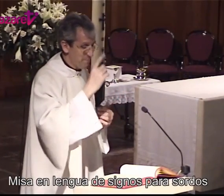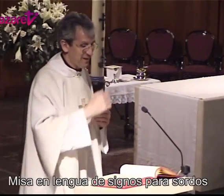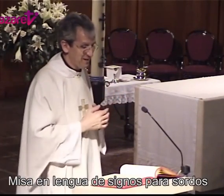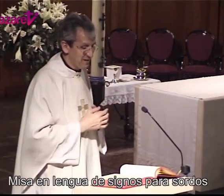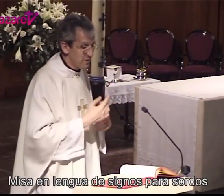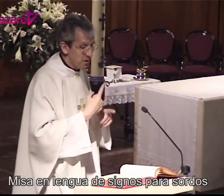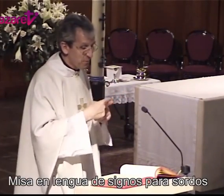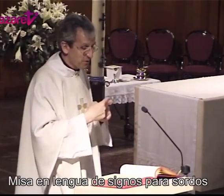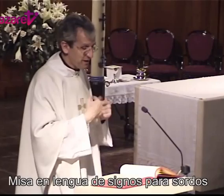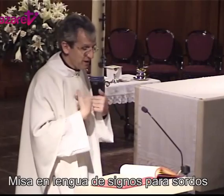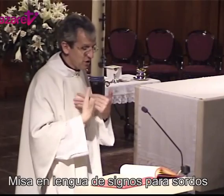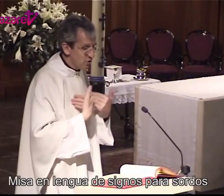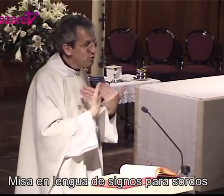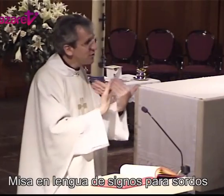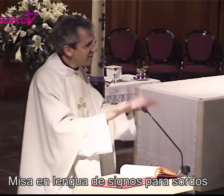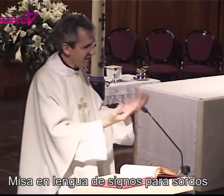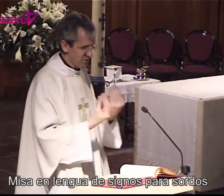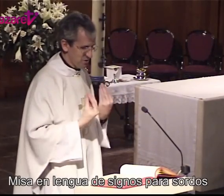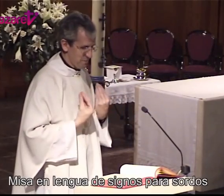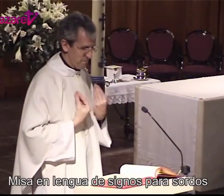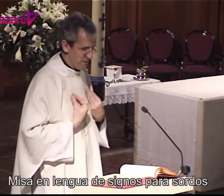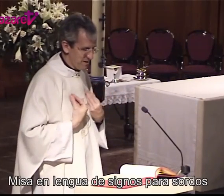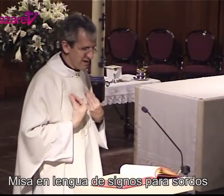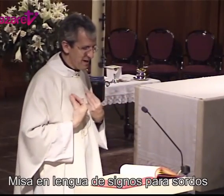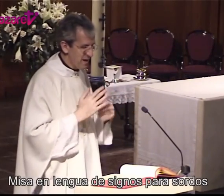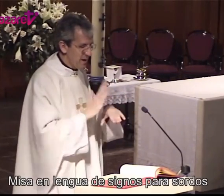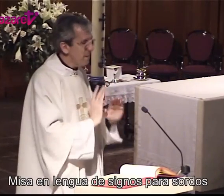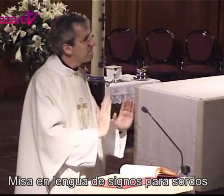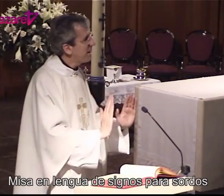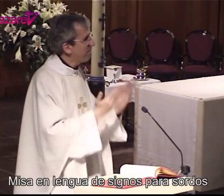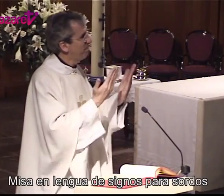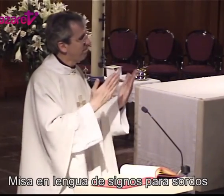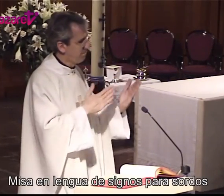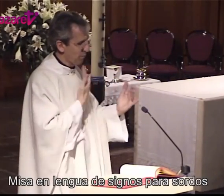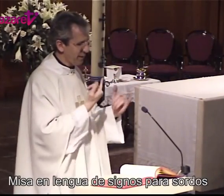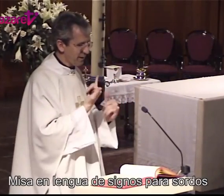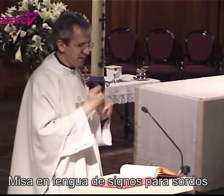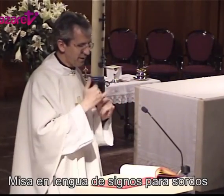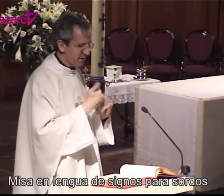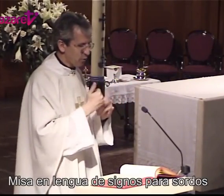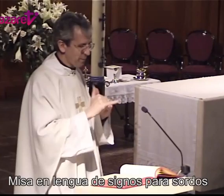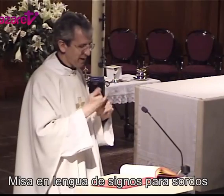Padre, porque yo entrego mi vida para poder recuperarla.